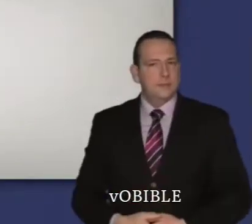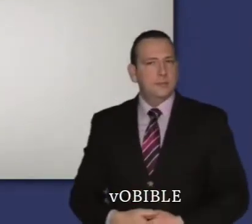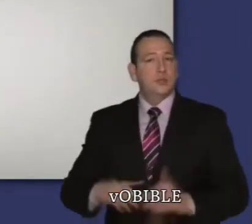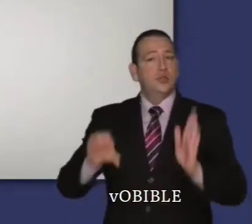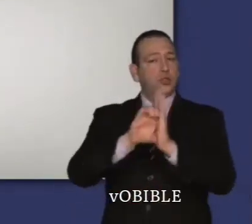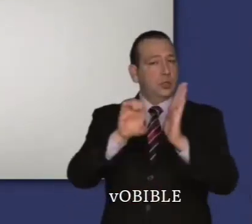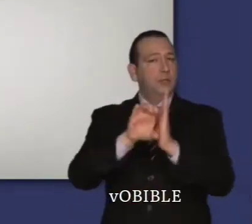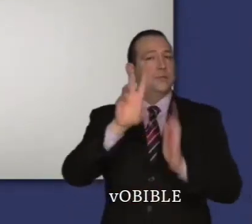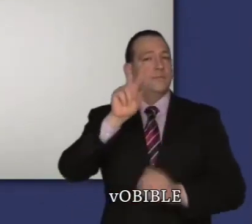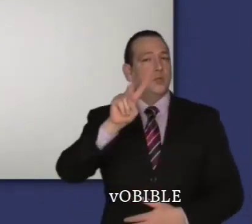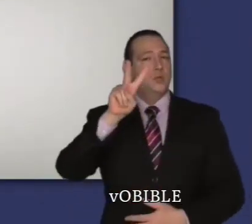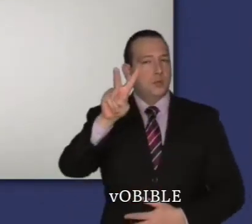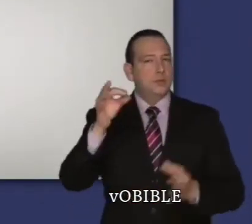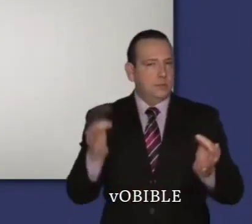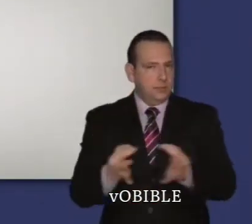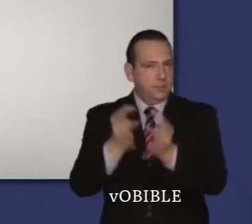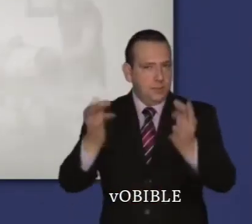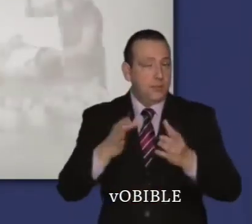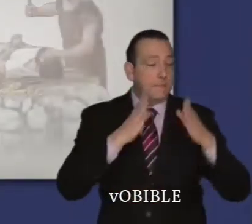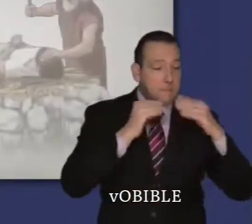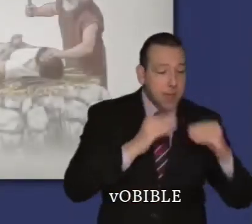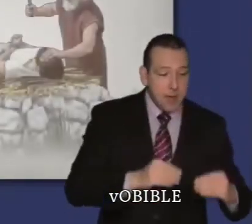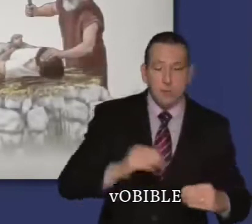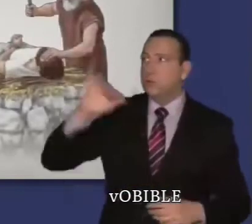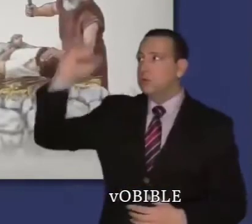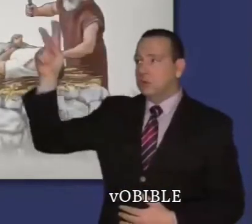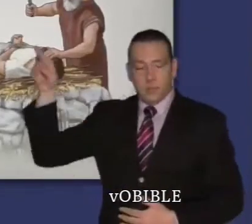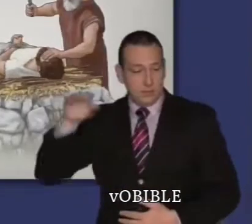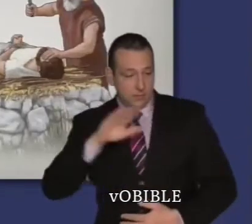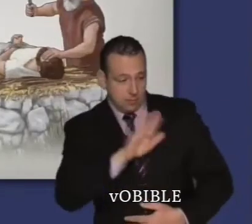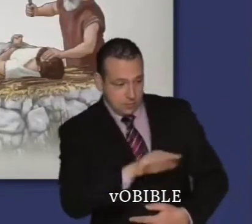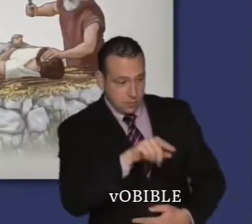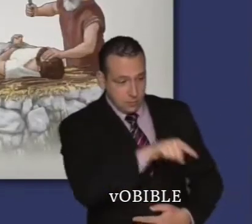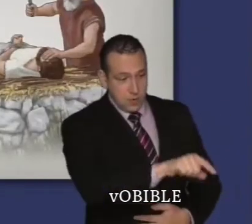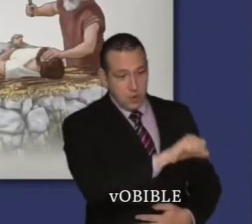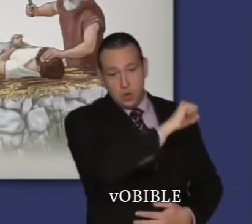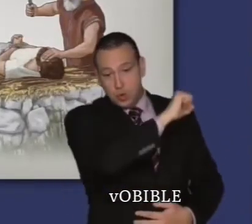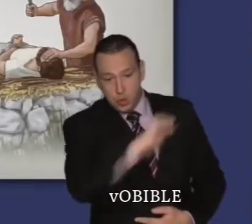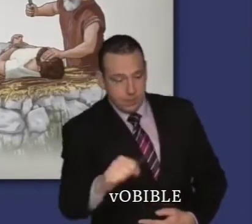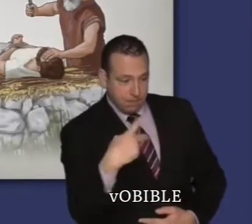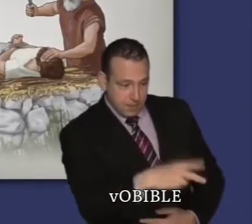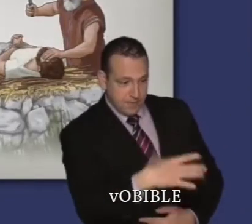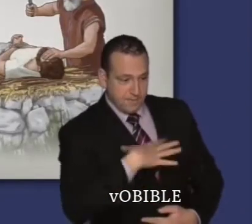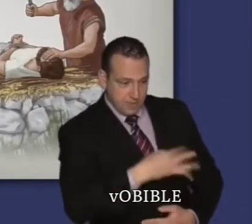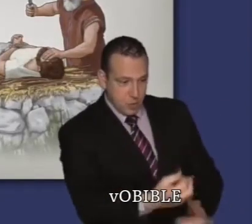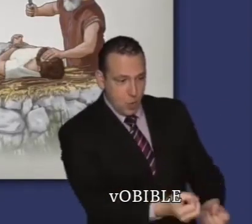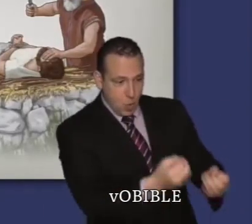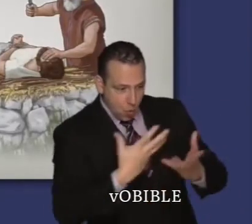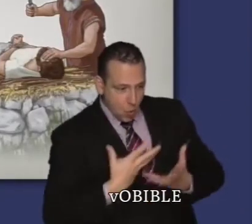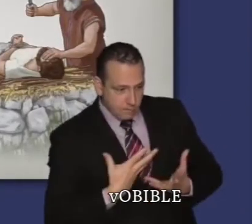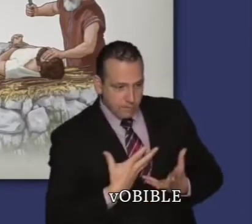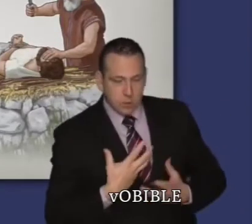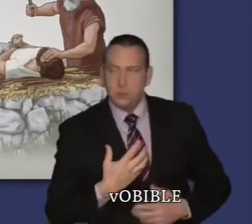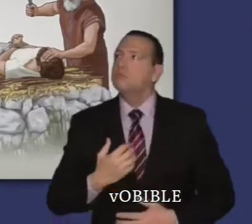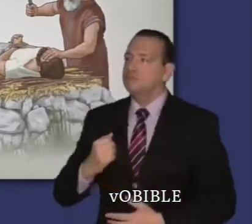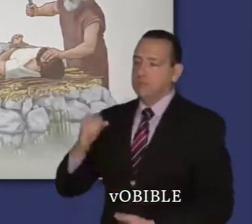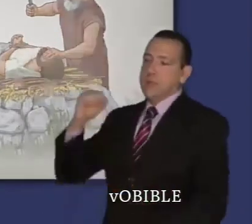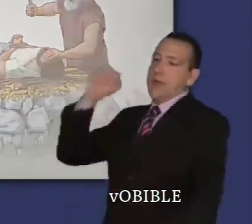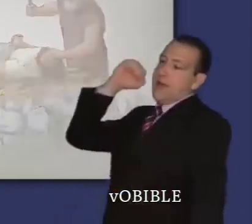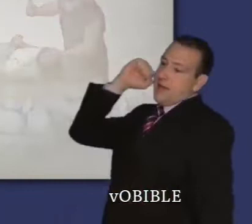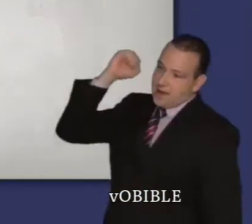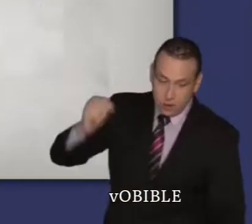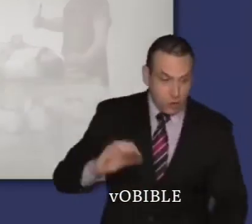Dans le chapitre 22, Jéhovah demande à Abraham de sacrifier son fils Isaac. Alors qu'Abraham s'apprête à le